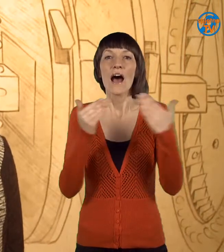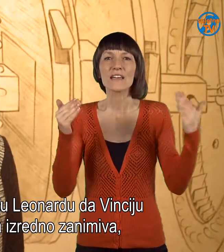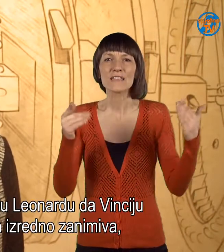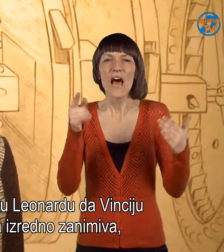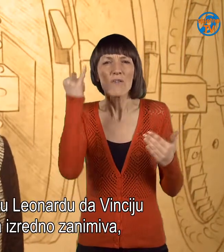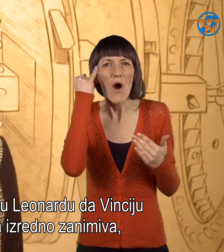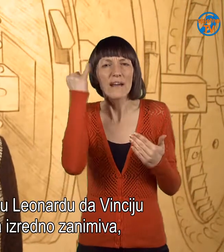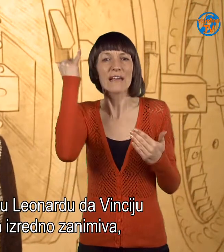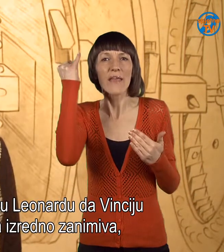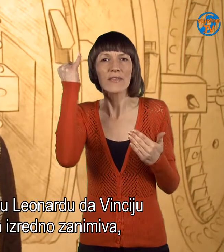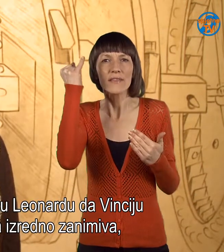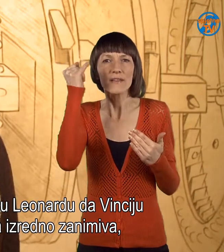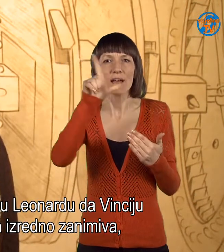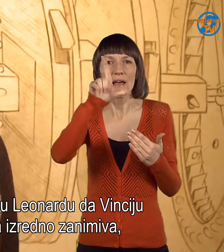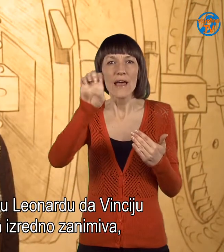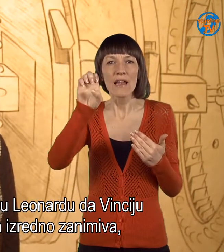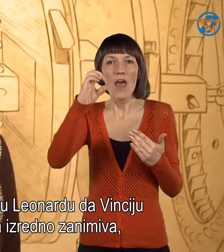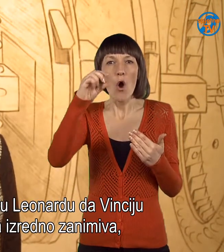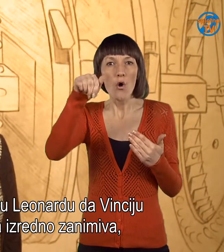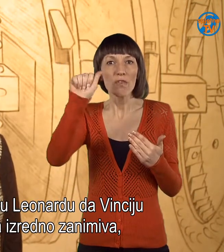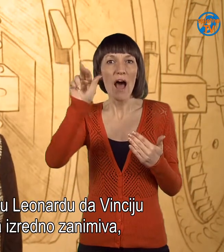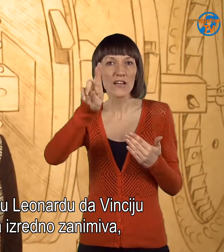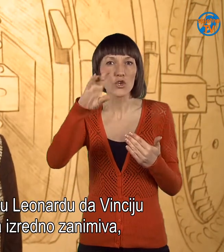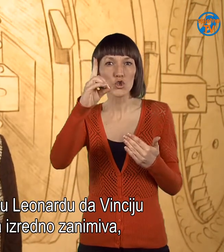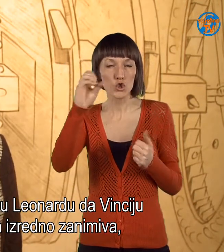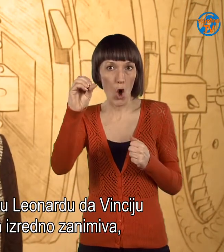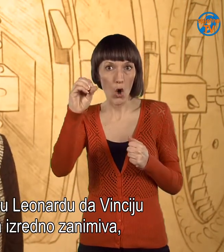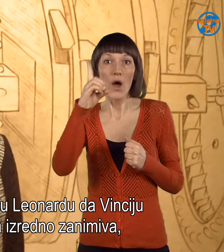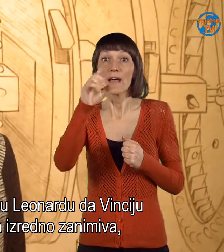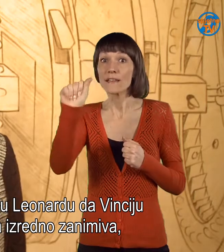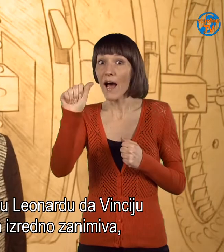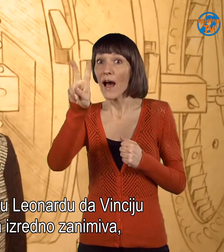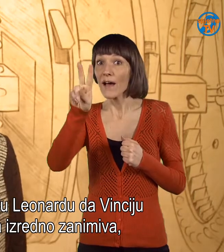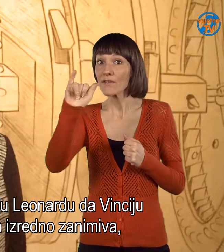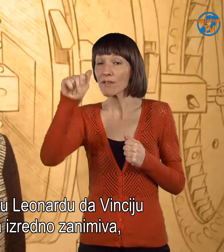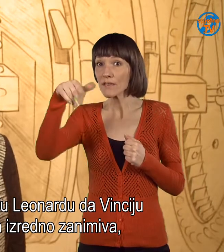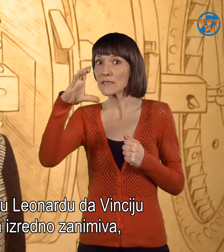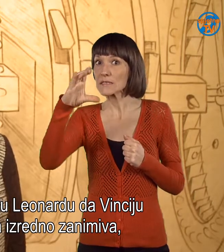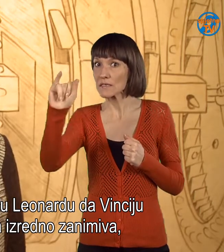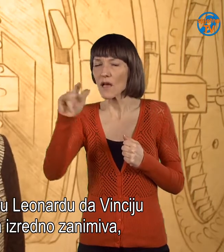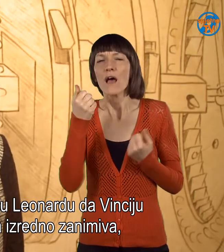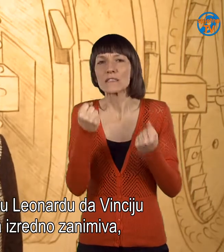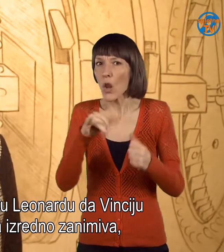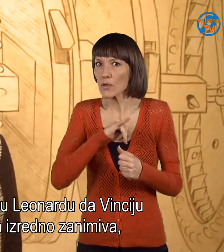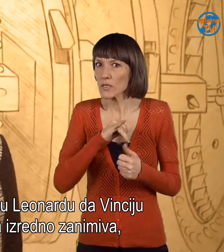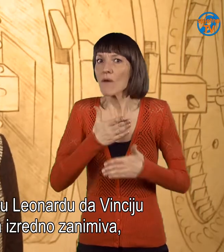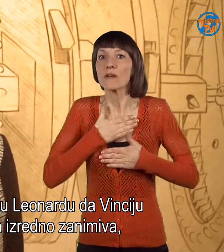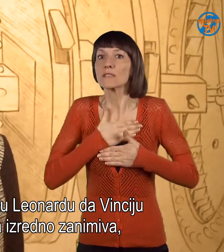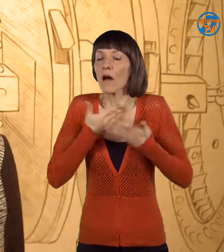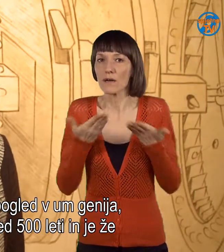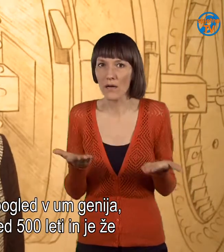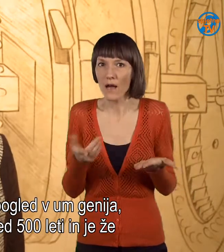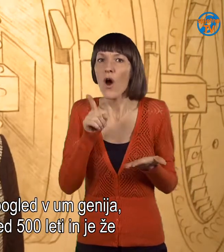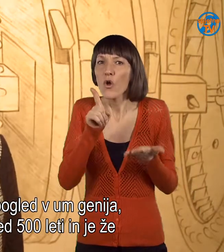Razstava o geniju Leonardu da Vinciju je pravzaprav zaradi tega izjemno zanimiva,